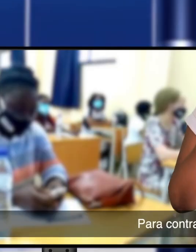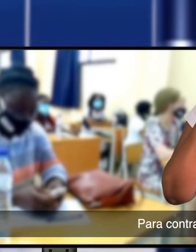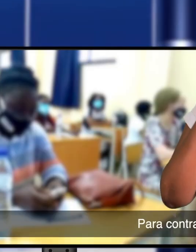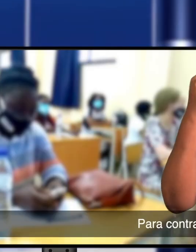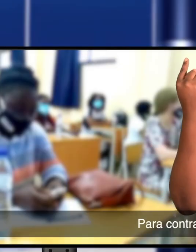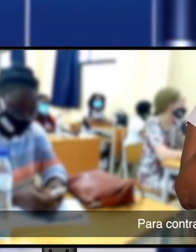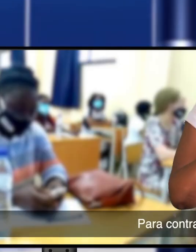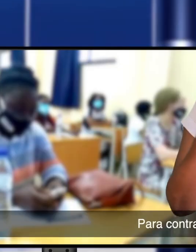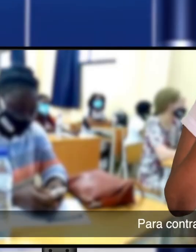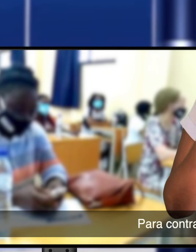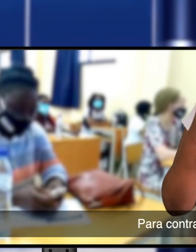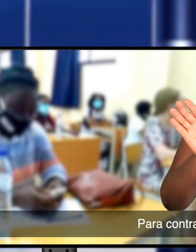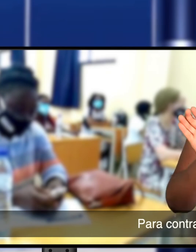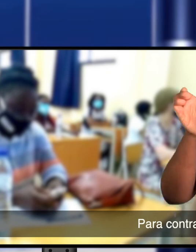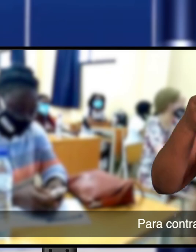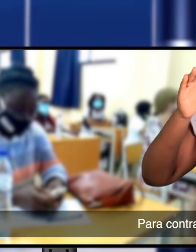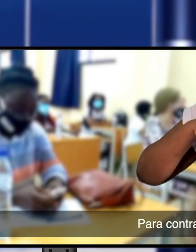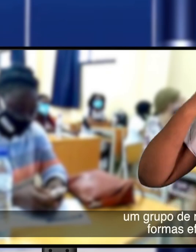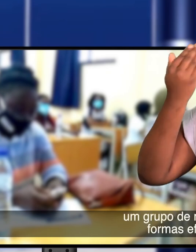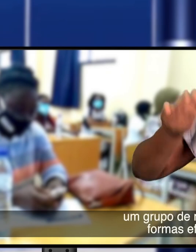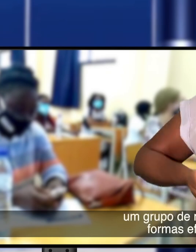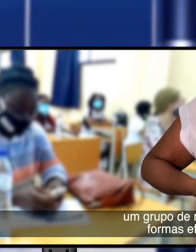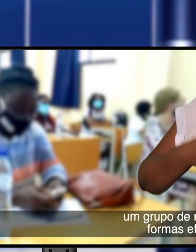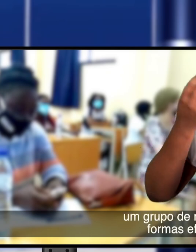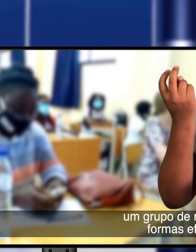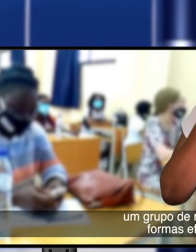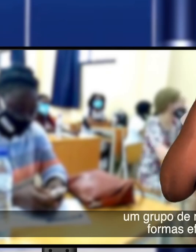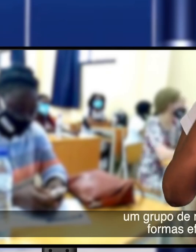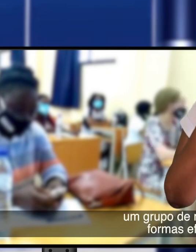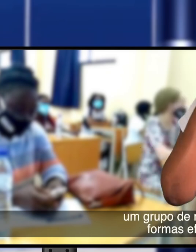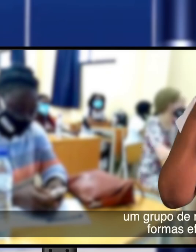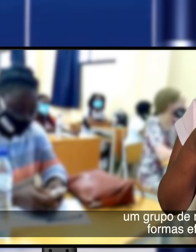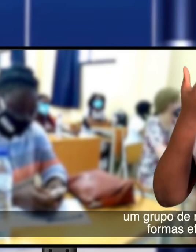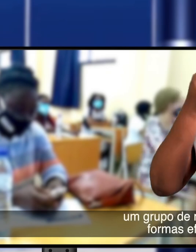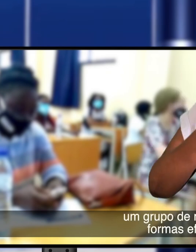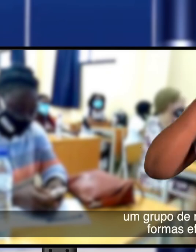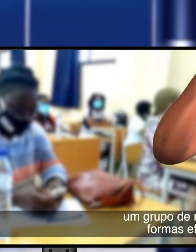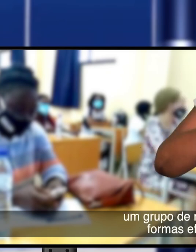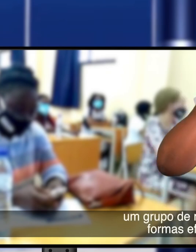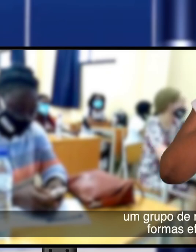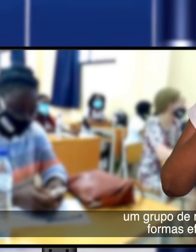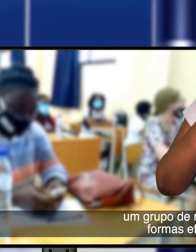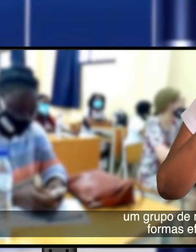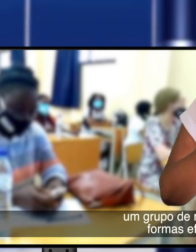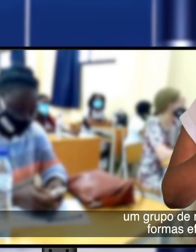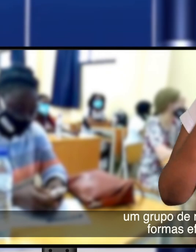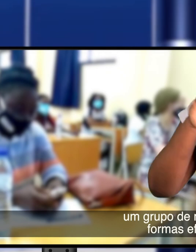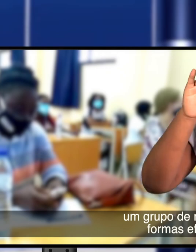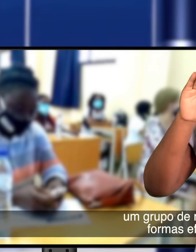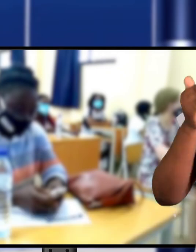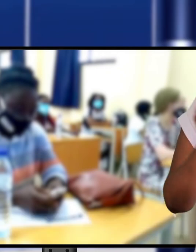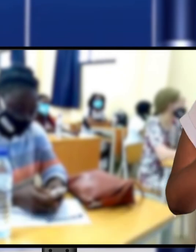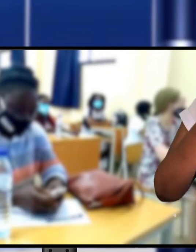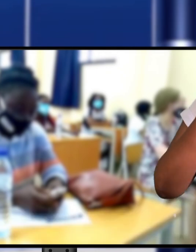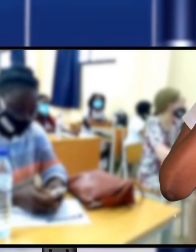Para contrariar esta tendência, em Sofala, um grupo de mulheres juntou-se para encontrar formas eficazes de combater este